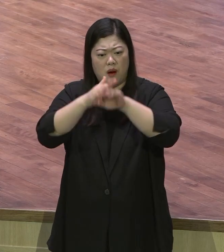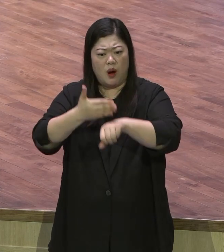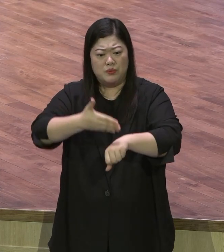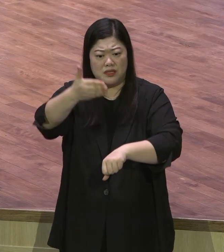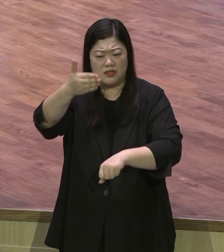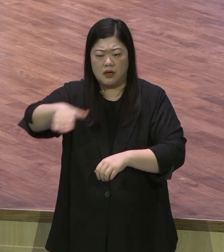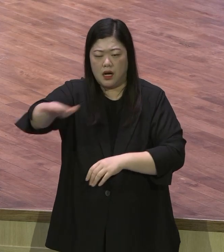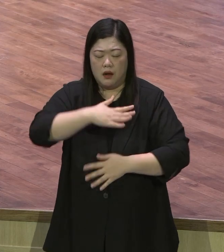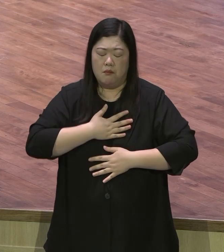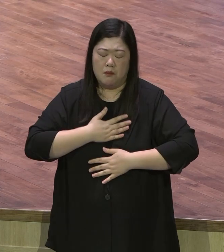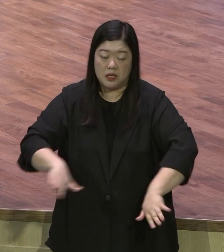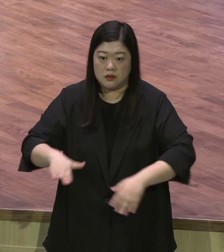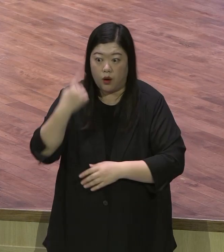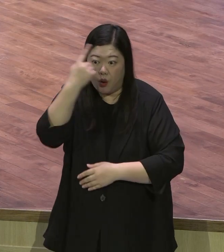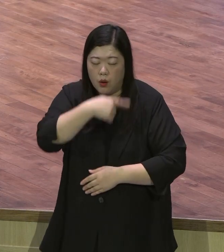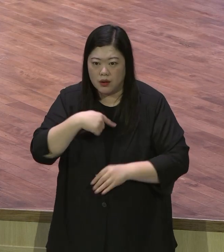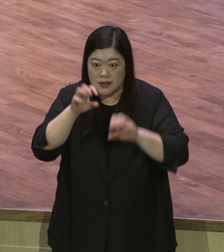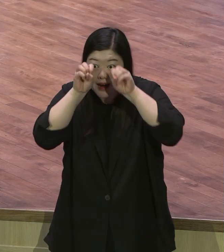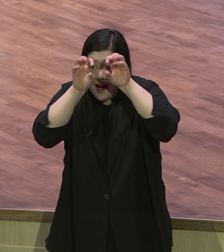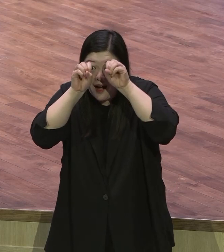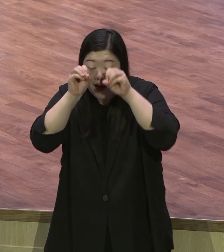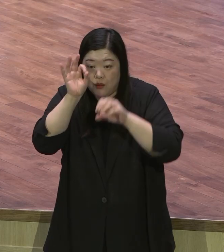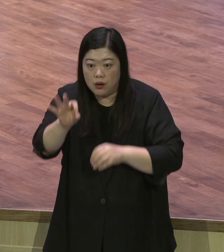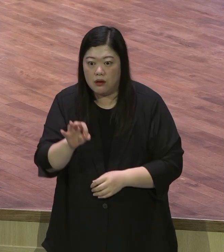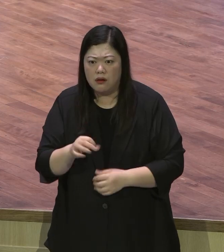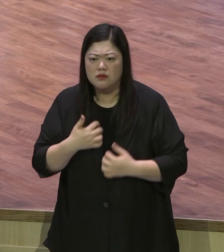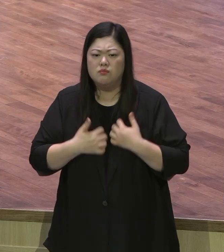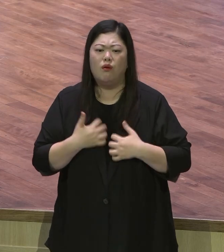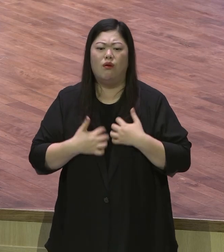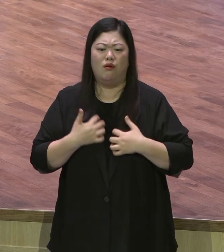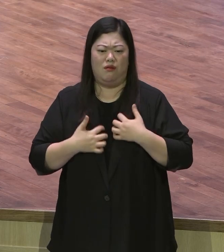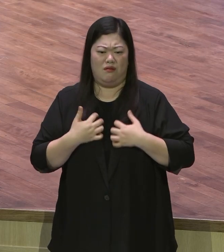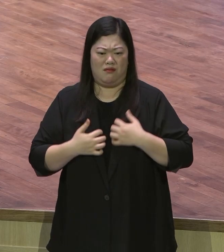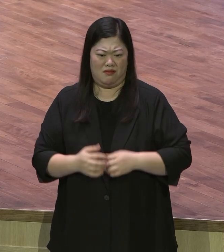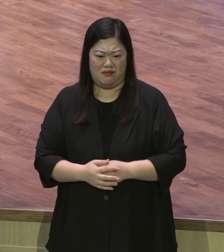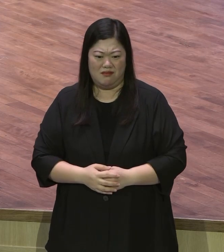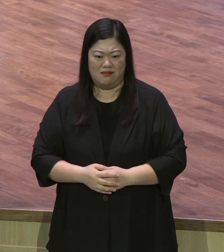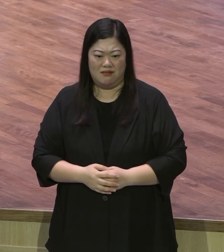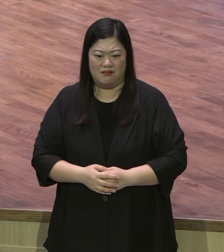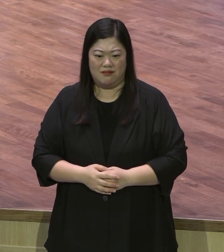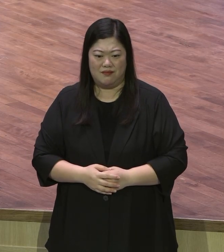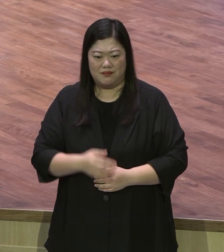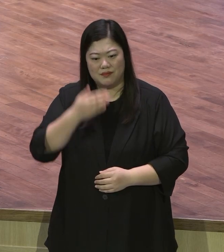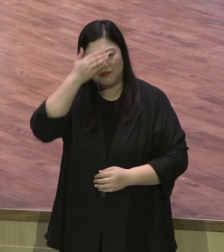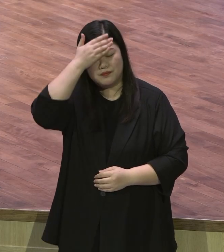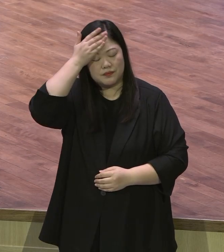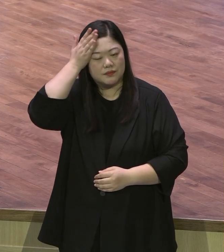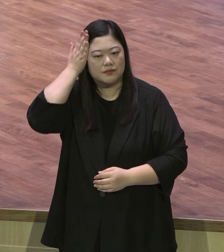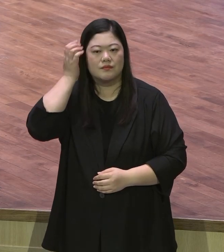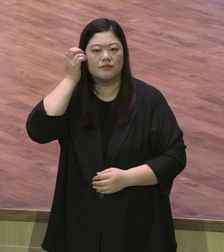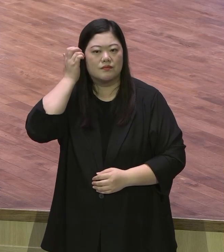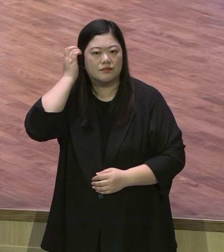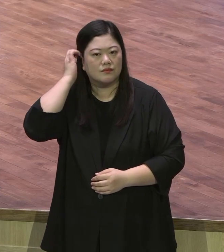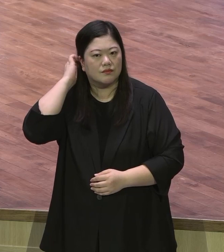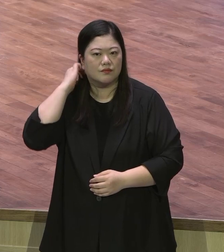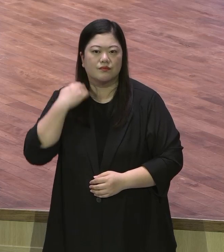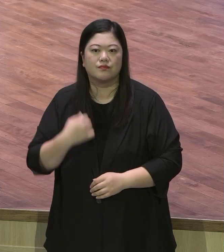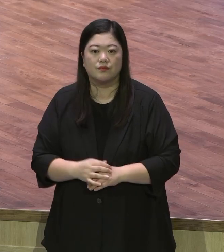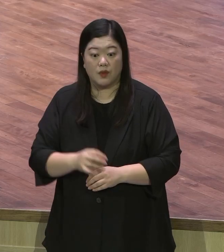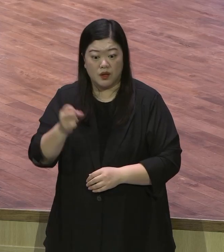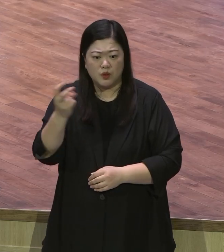그리고 이제 이렇게 말씀을, 여러분 말씀을 마음에 담고 그 말씀을 듣고 나서 중요한 것이